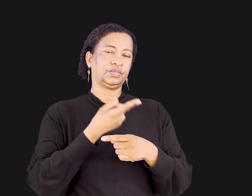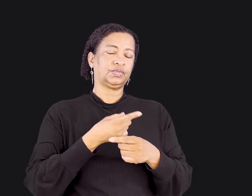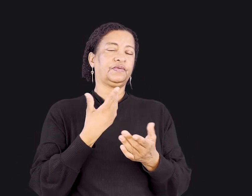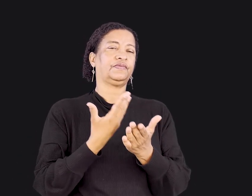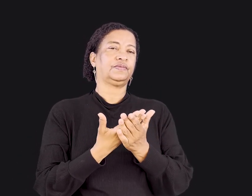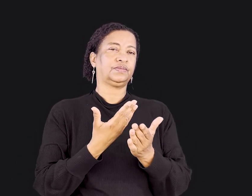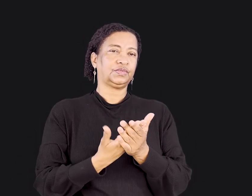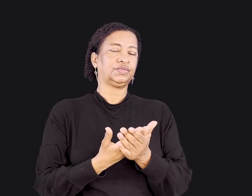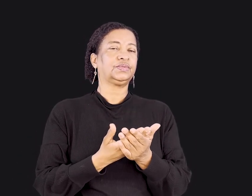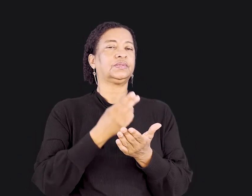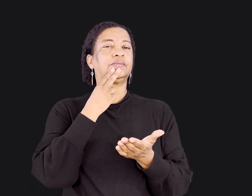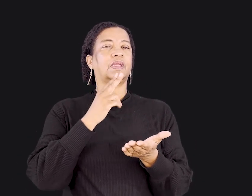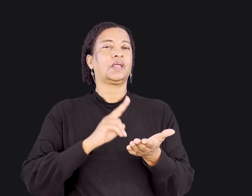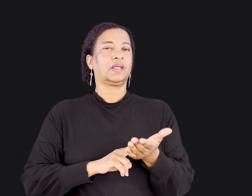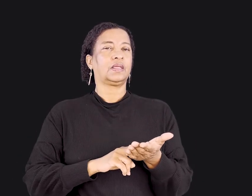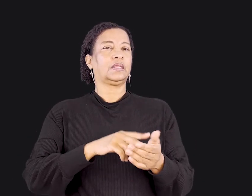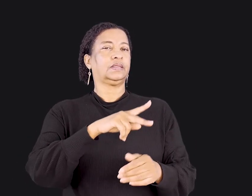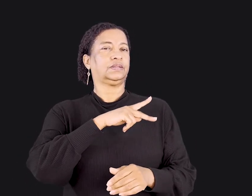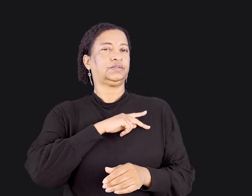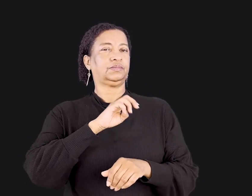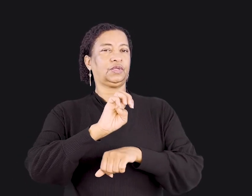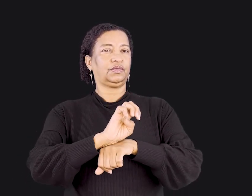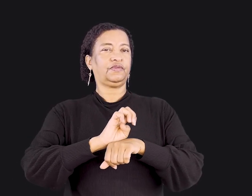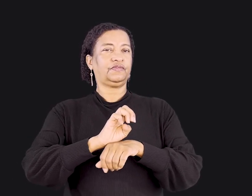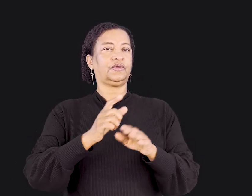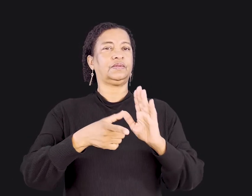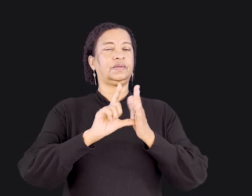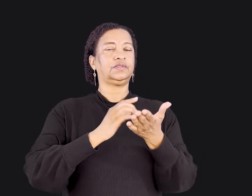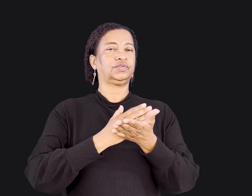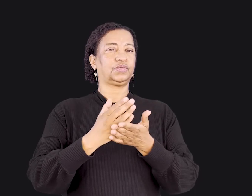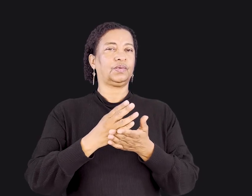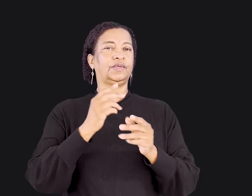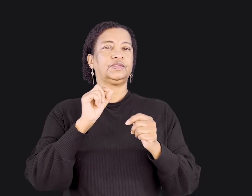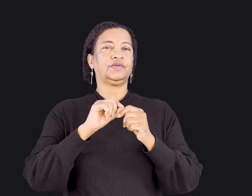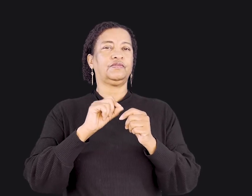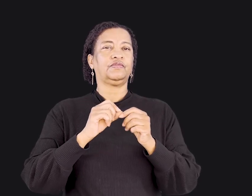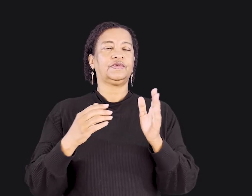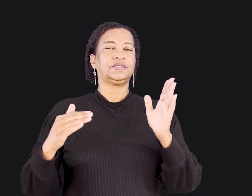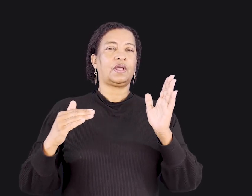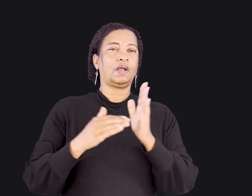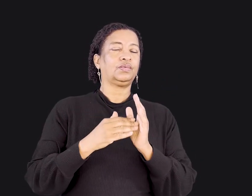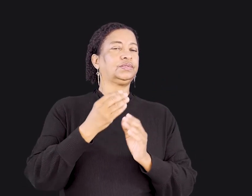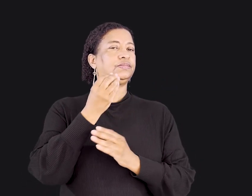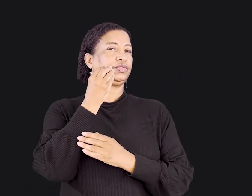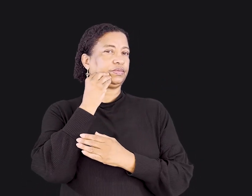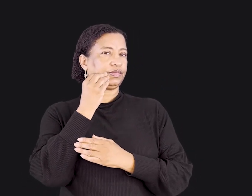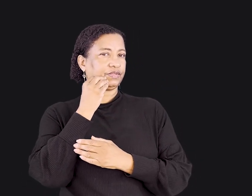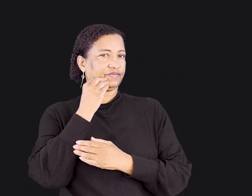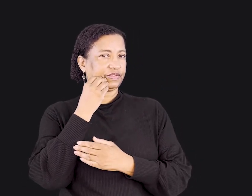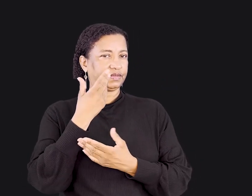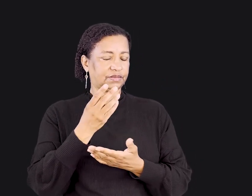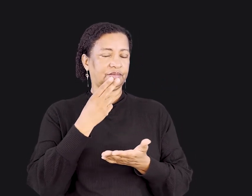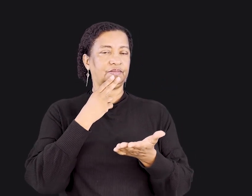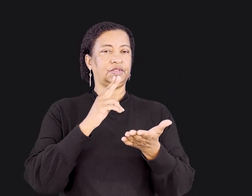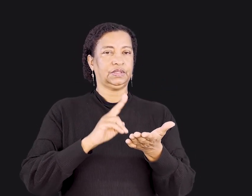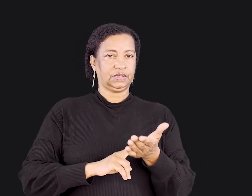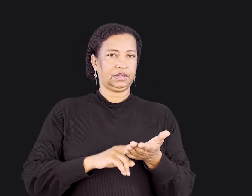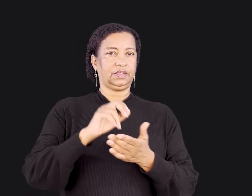de Paulo aos Efésios. Mas antes de começar, gostaria de fazer as últimas observações a respeito da carta aos